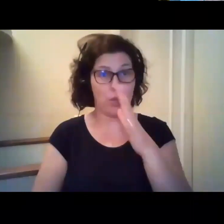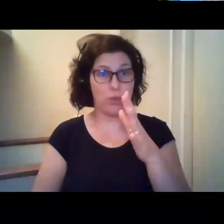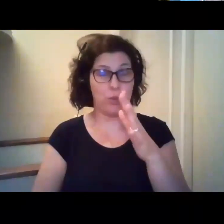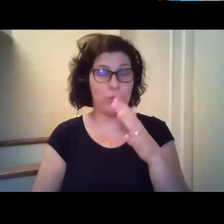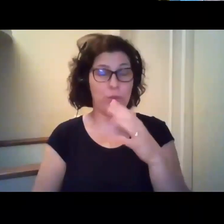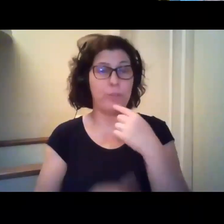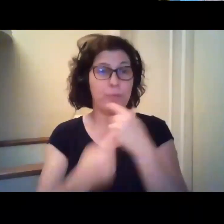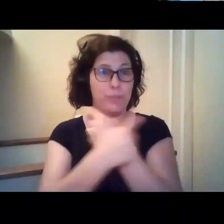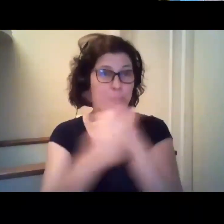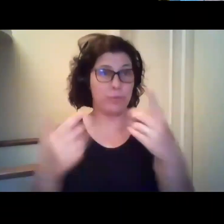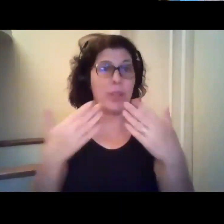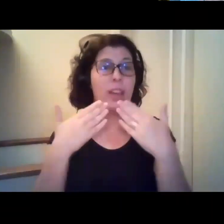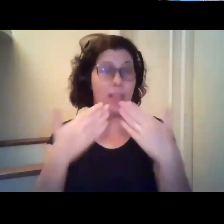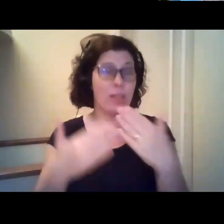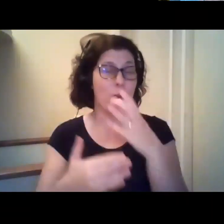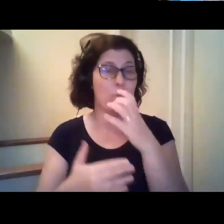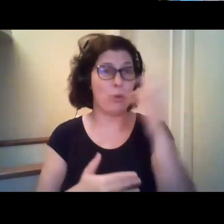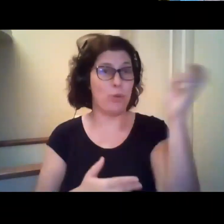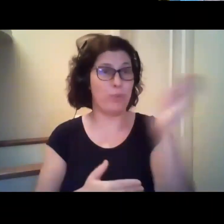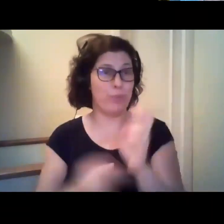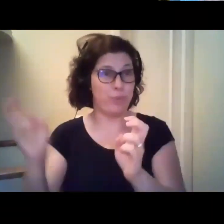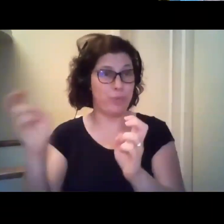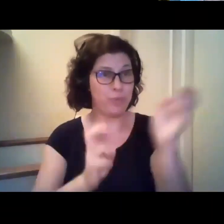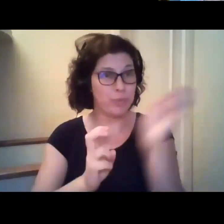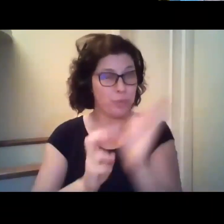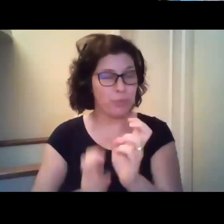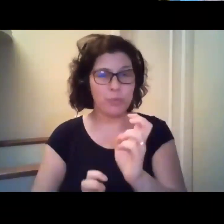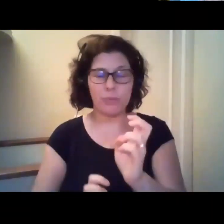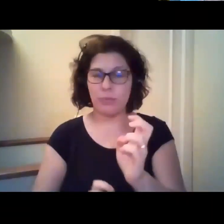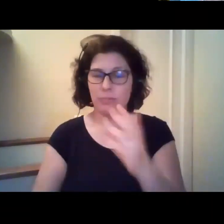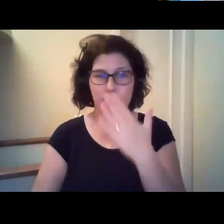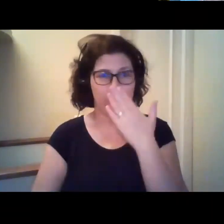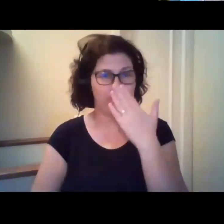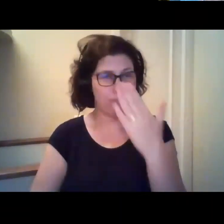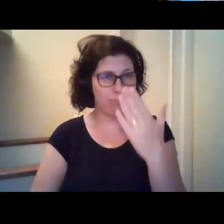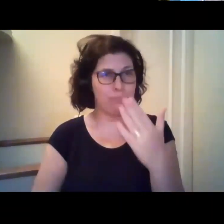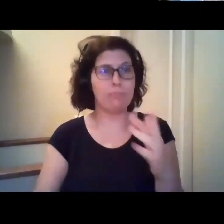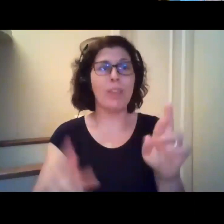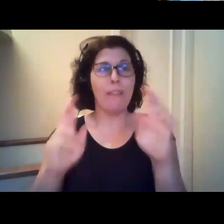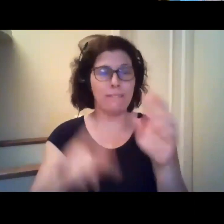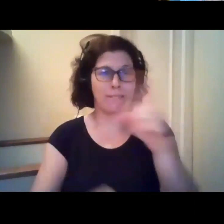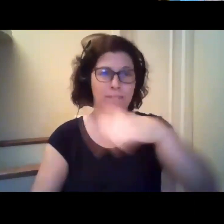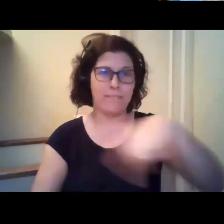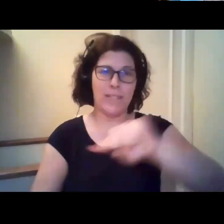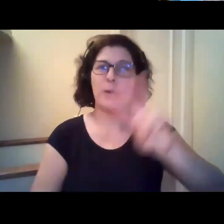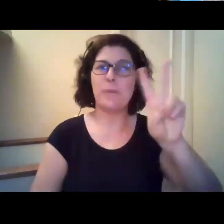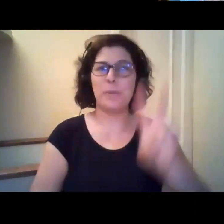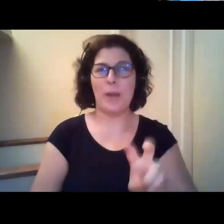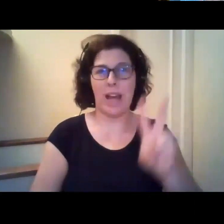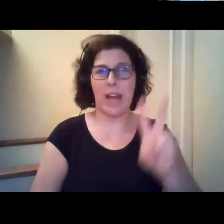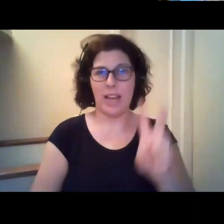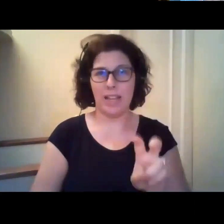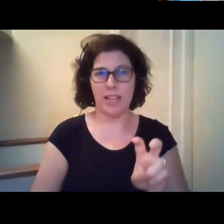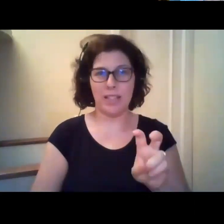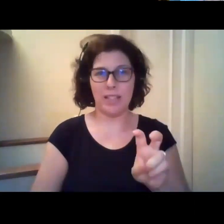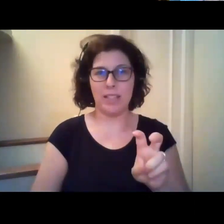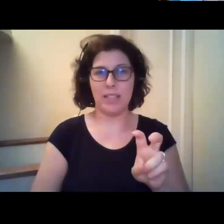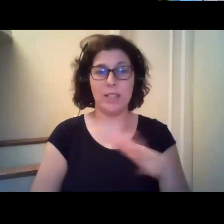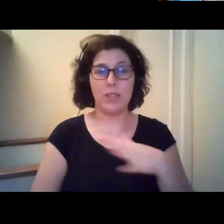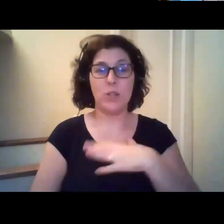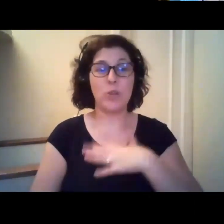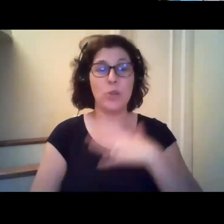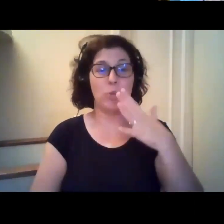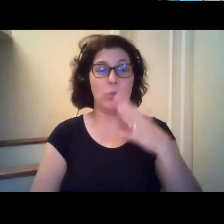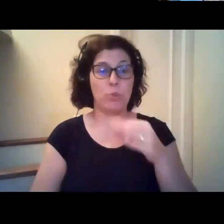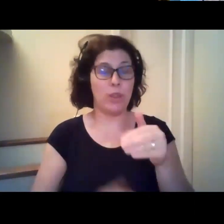hoy estéis aquí y espero de corazón que os sirva y que podáis en un momento dado apoyar